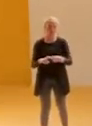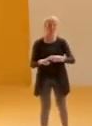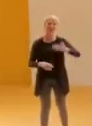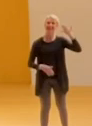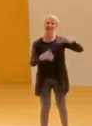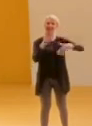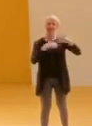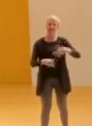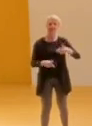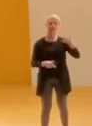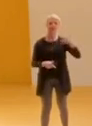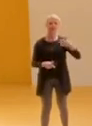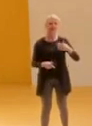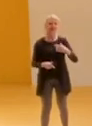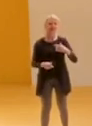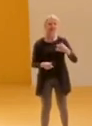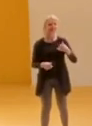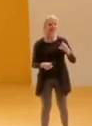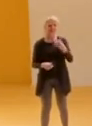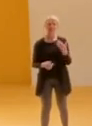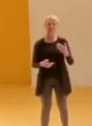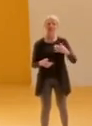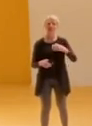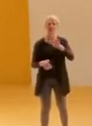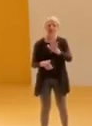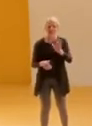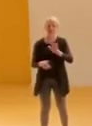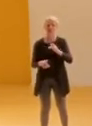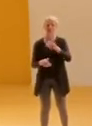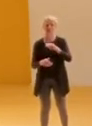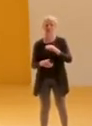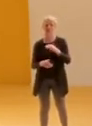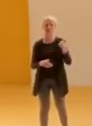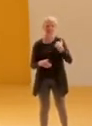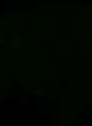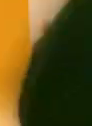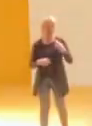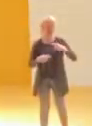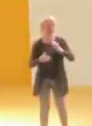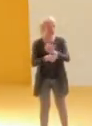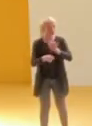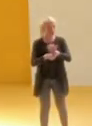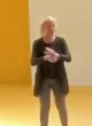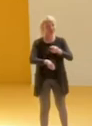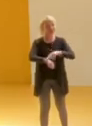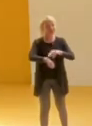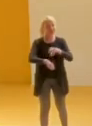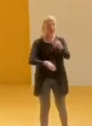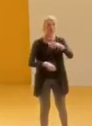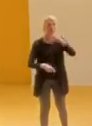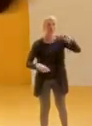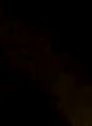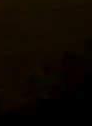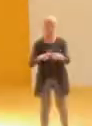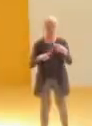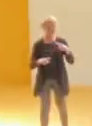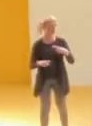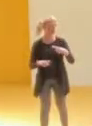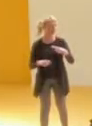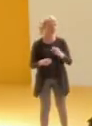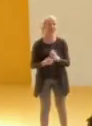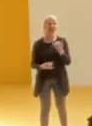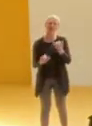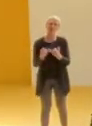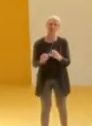były zdominowane generalnie przez przemysł brytyjski i to co było charakterystyczne w zegarkach to to że były to dobra luksusowe czy Innymi słowy jeżeli